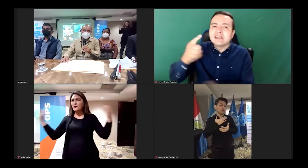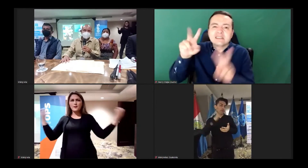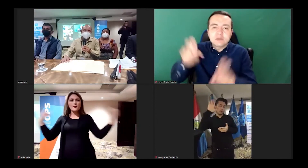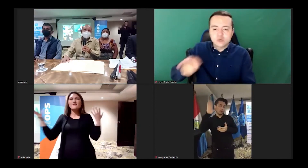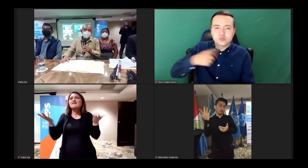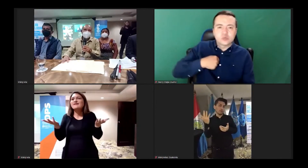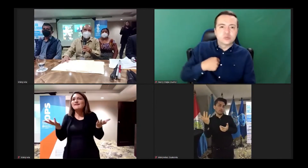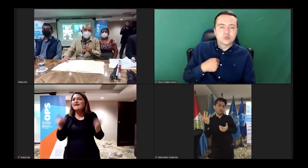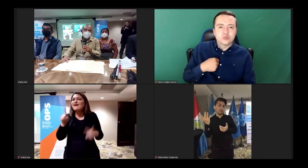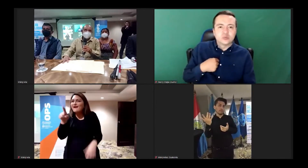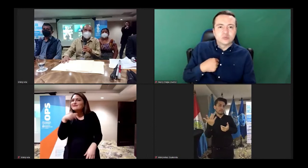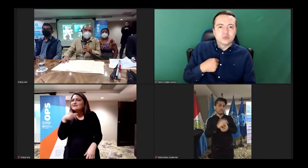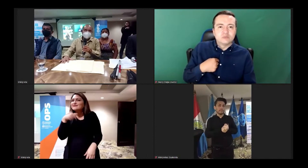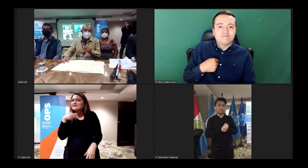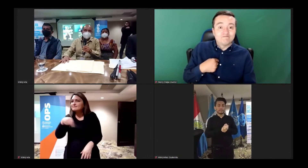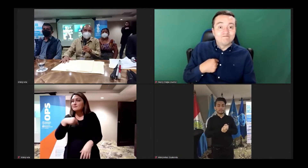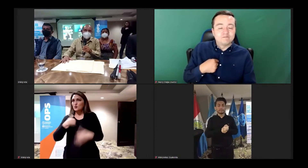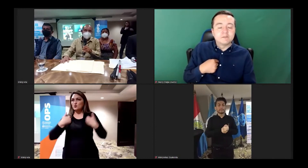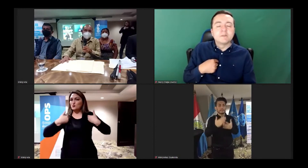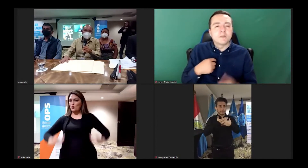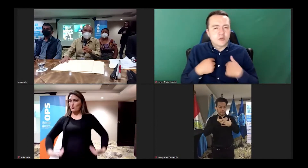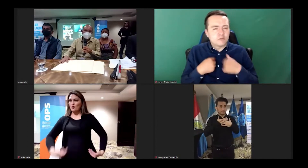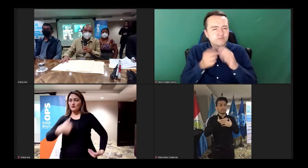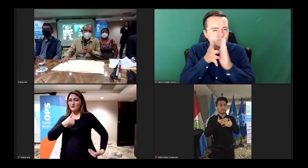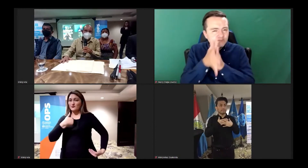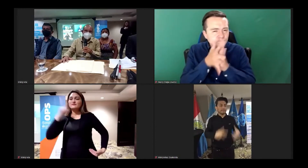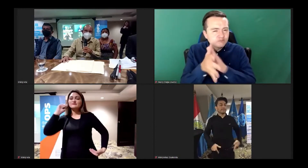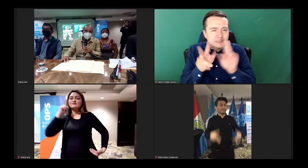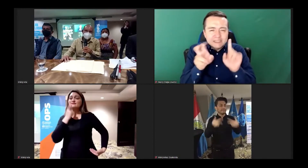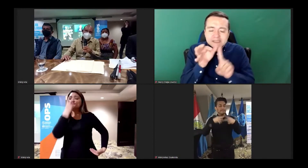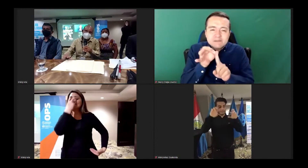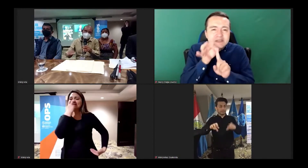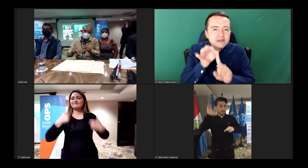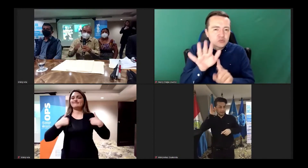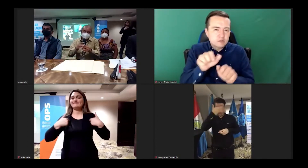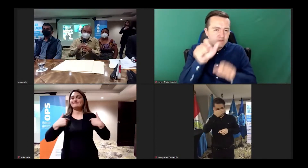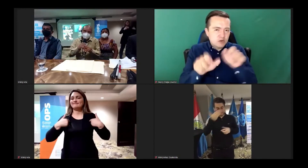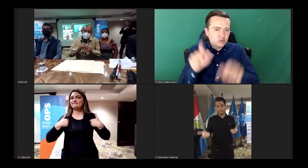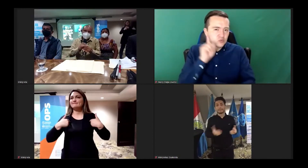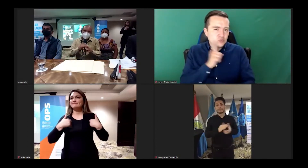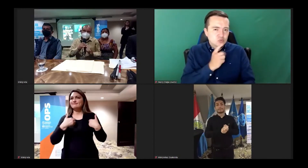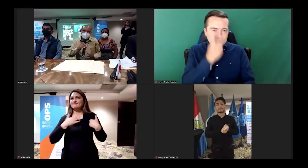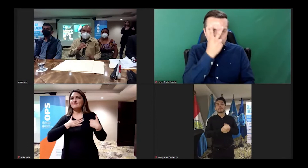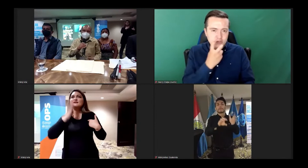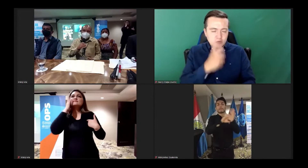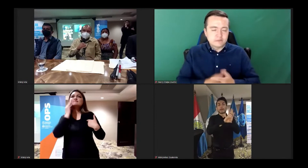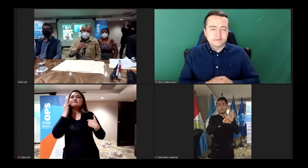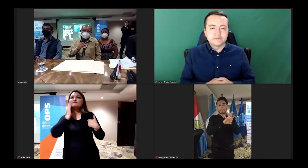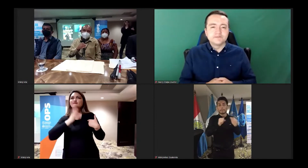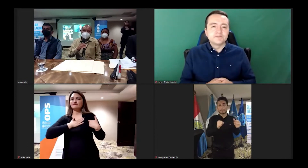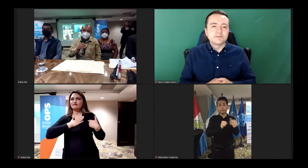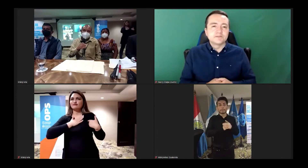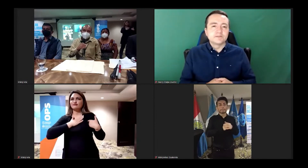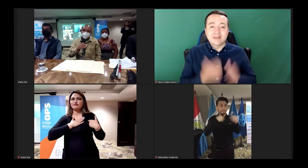de nuestra condición como personas sordociegas. Un ejemplo claro es lo que